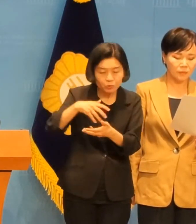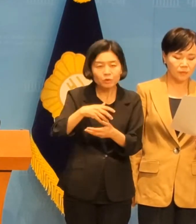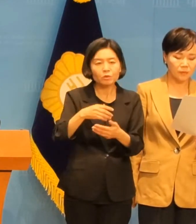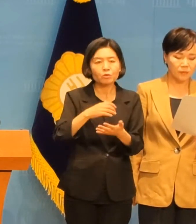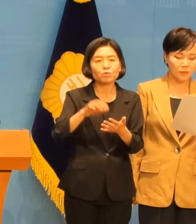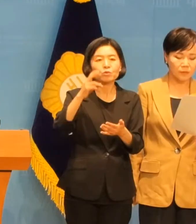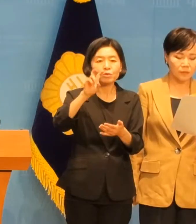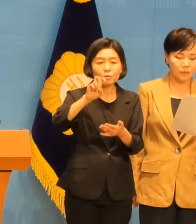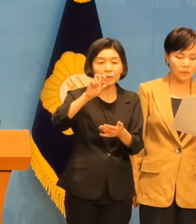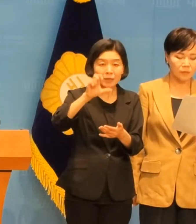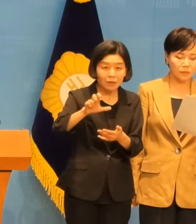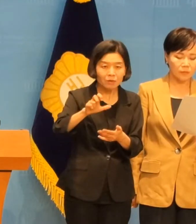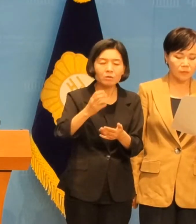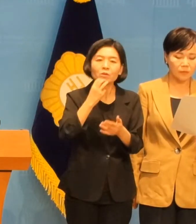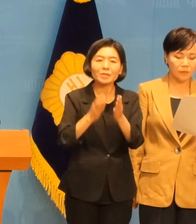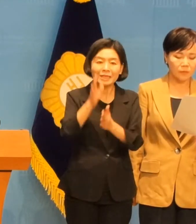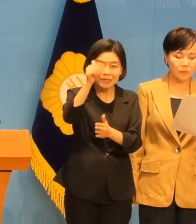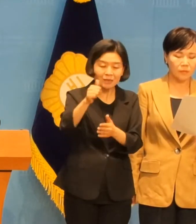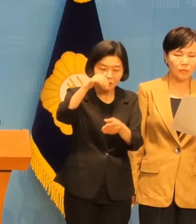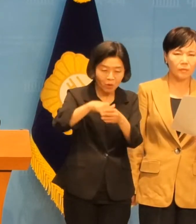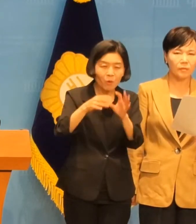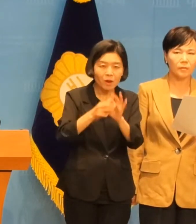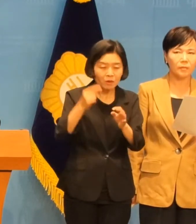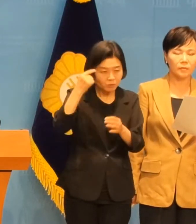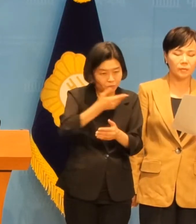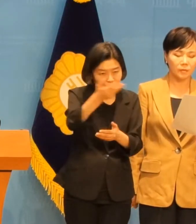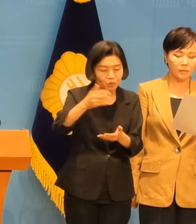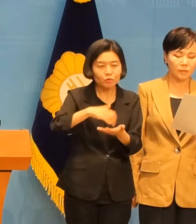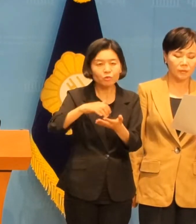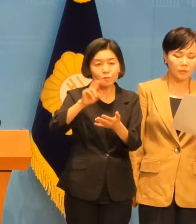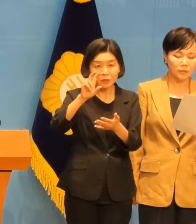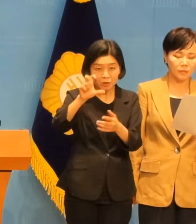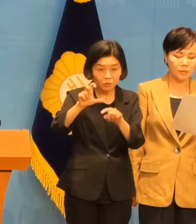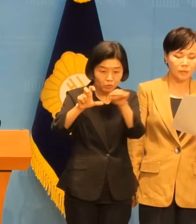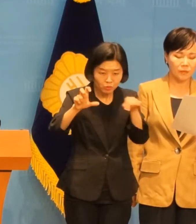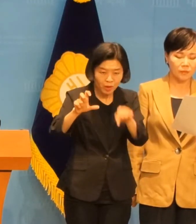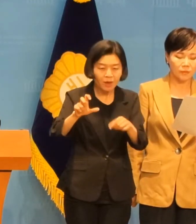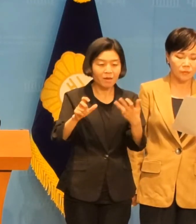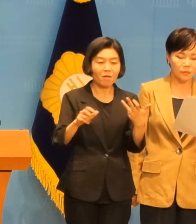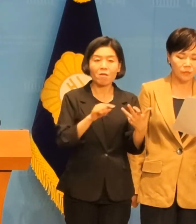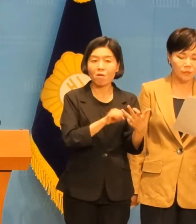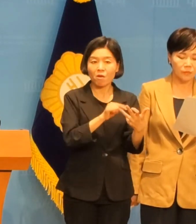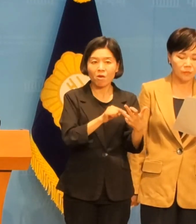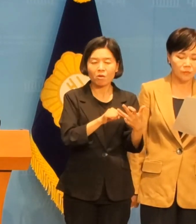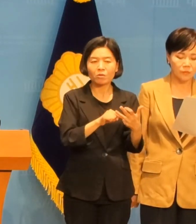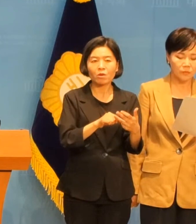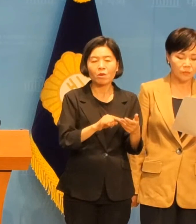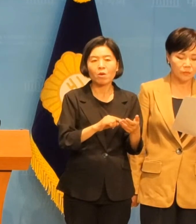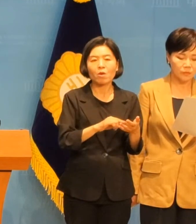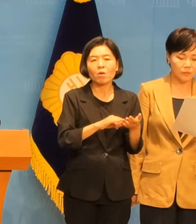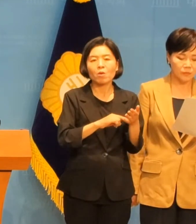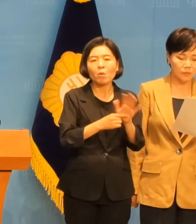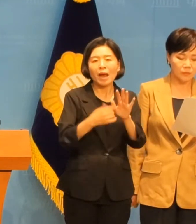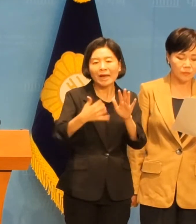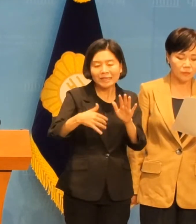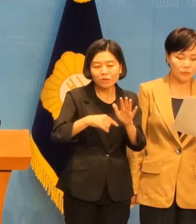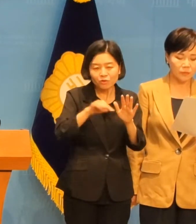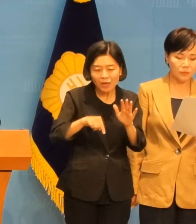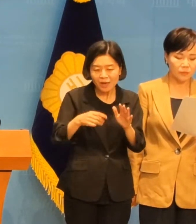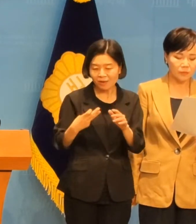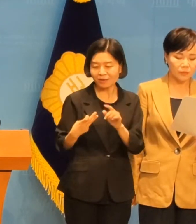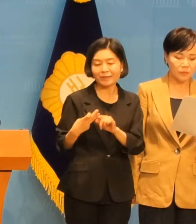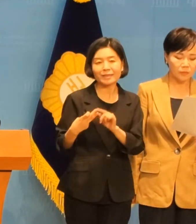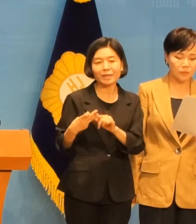선거와 관련한 여론조사를 진행했고, 그중 18건의 비공표 조사 가운데